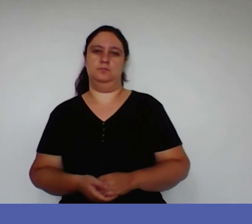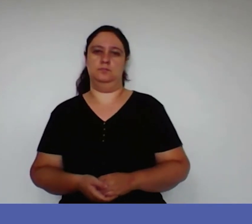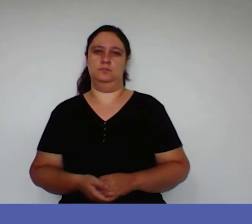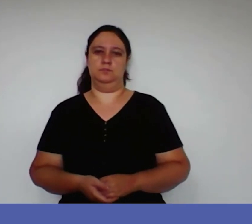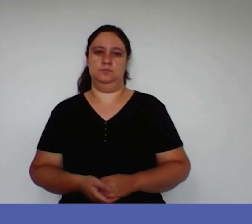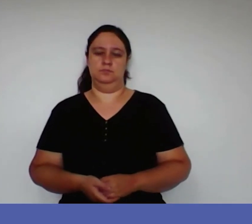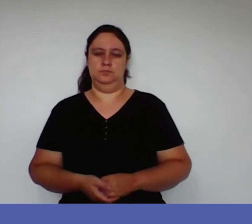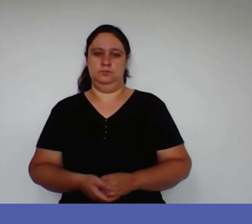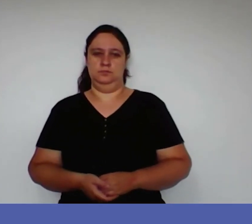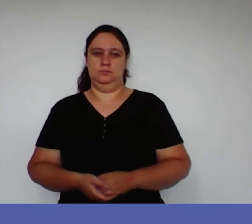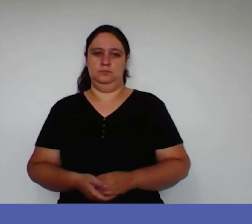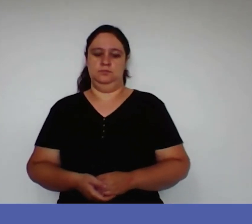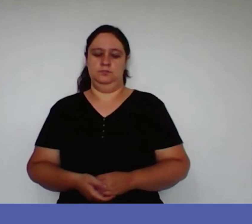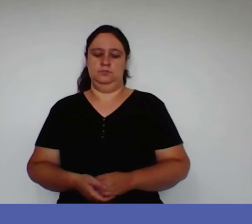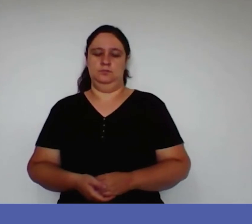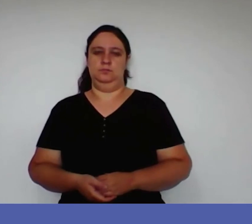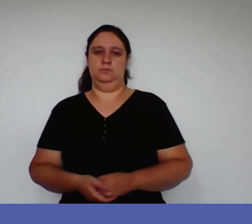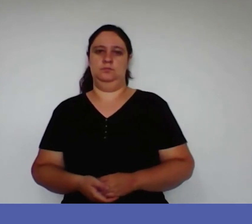1:30. Que diz: